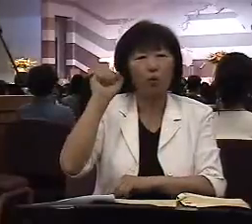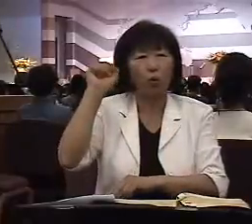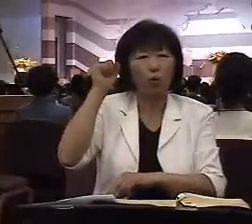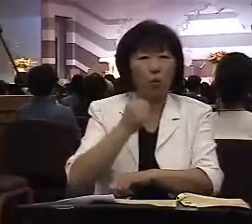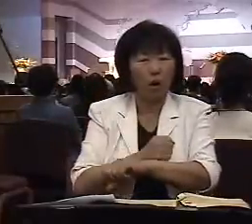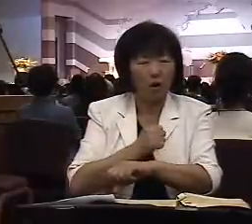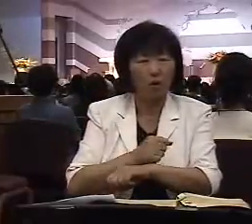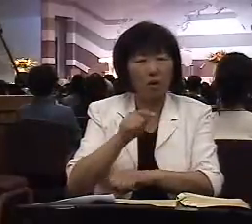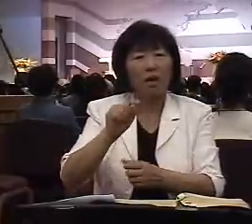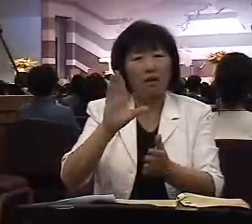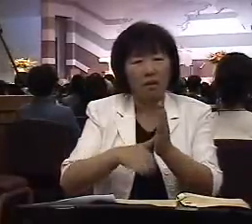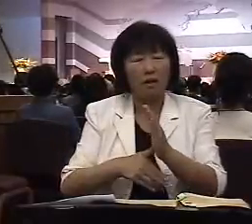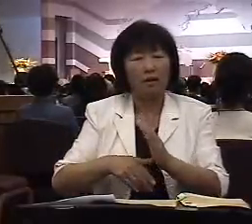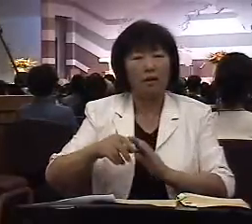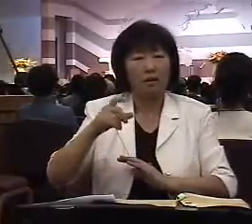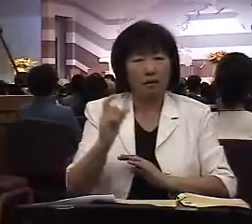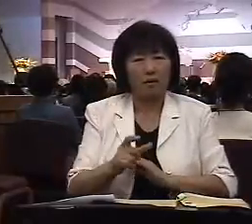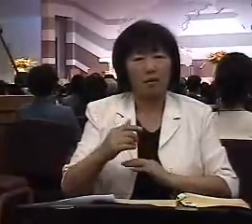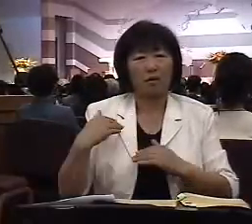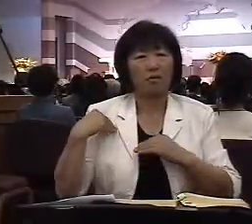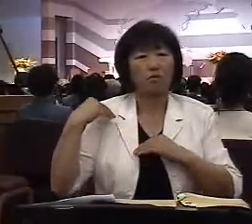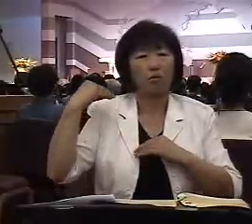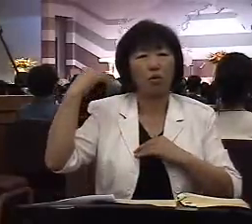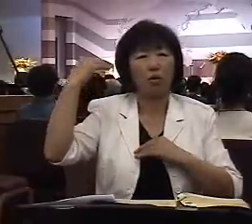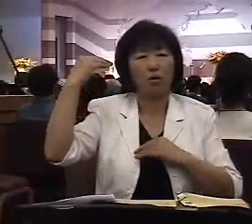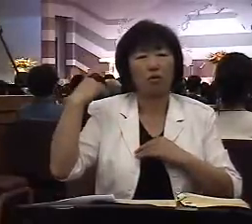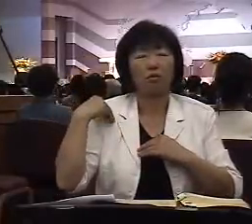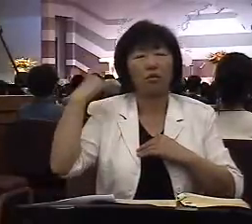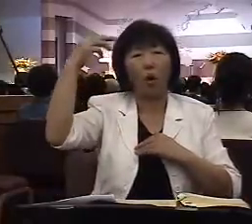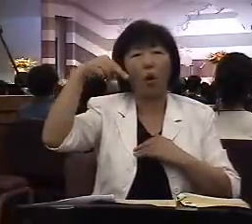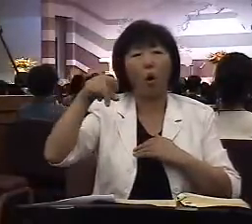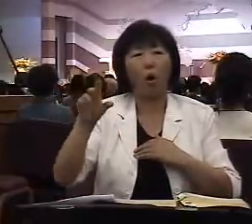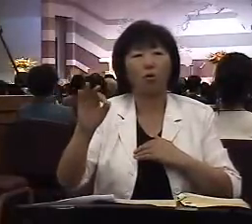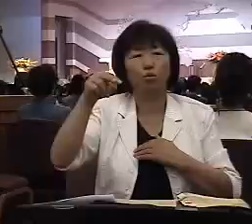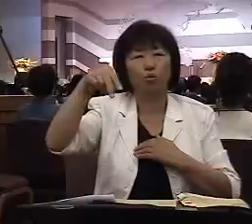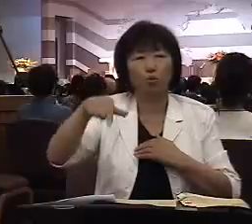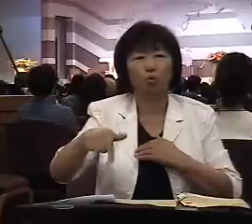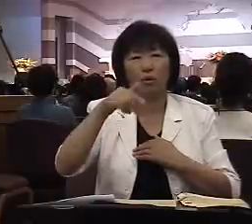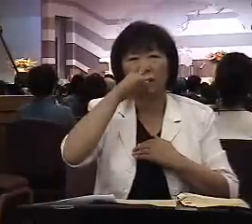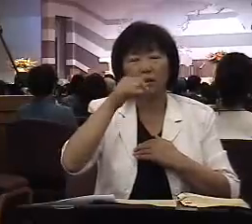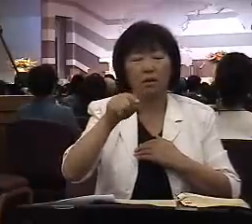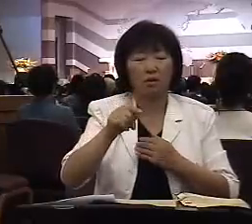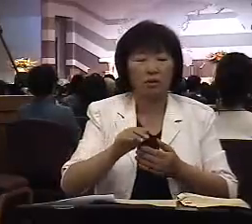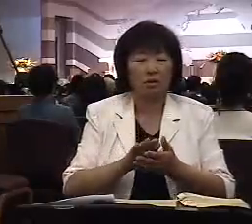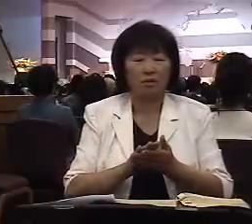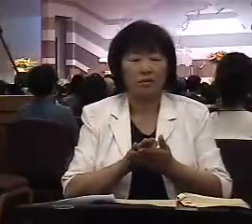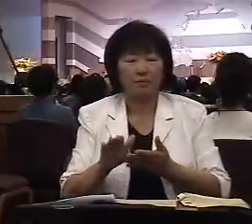그래 할 때에 단단하게 자라고 성숙이 있는 것이죠.